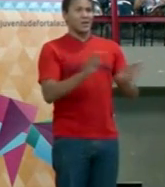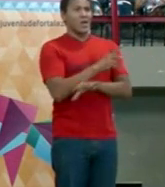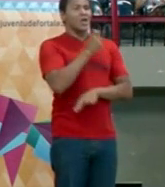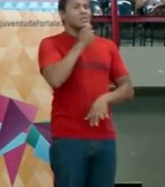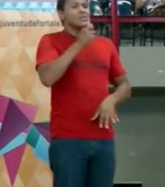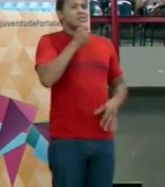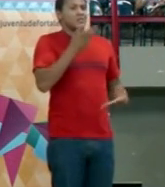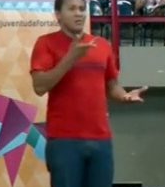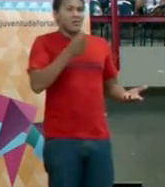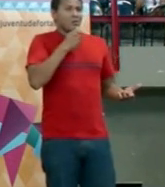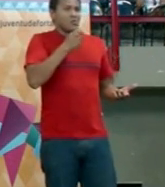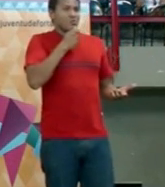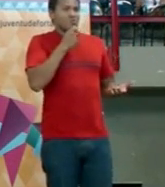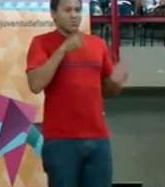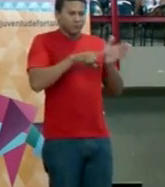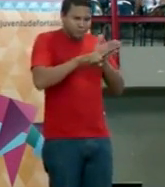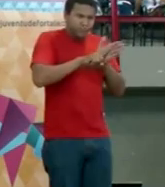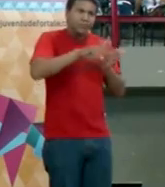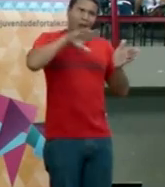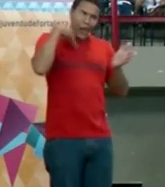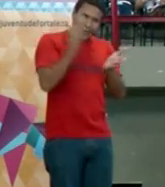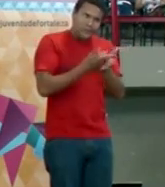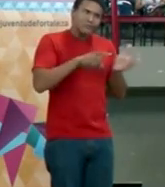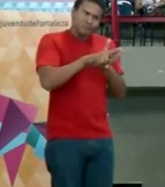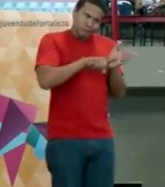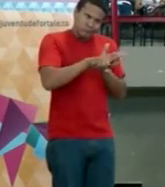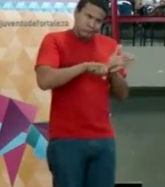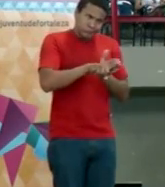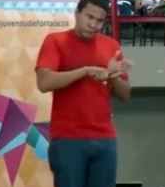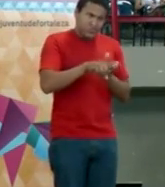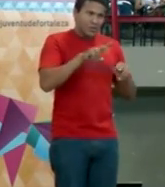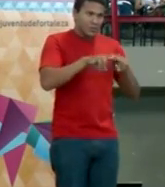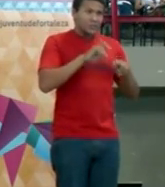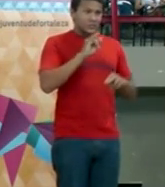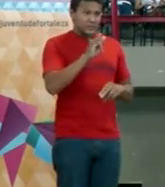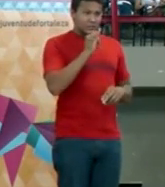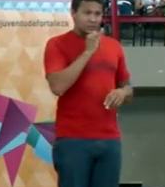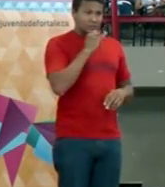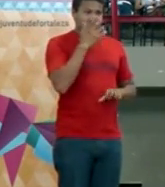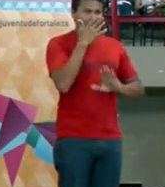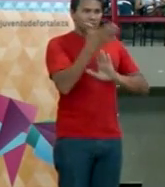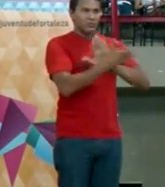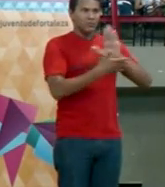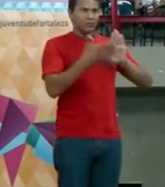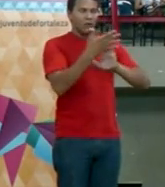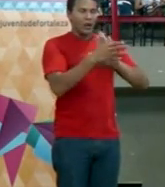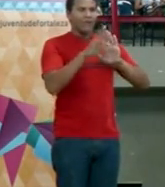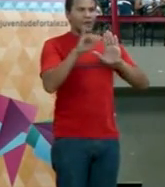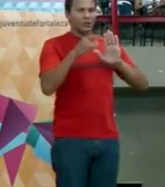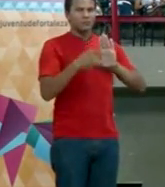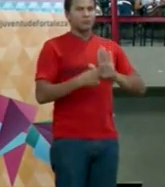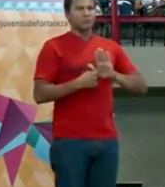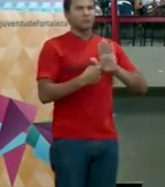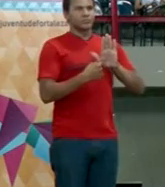está sendo investigado. E o aluno correria sérios riscos de fazer um texto expositivo.